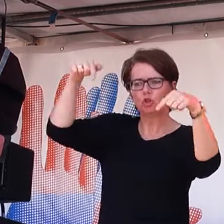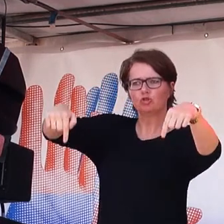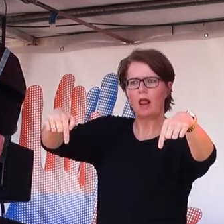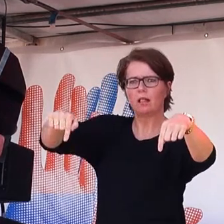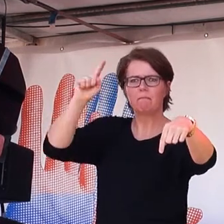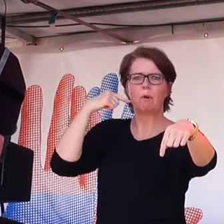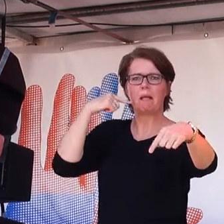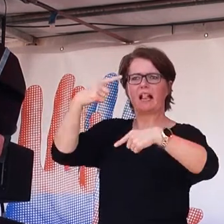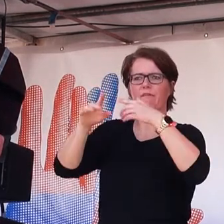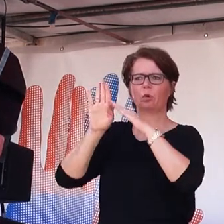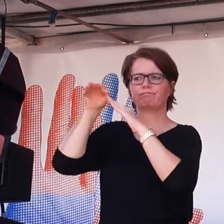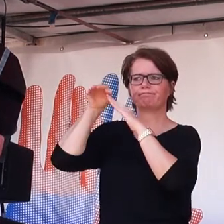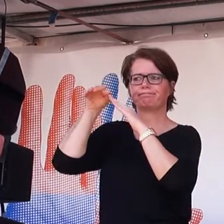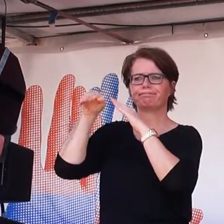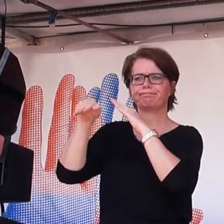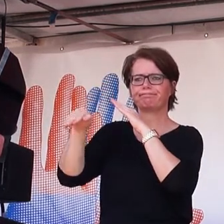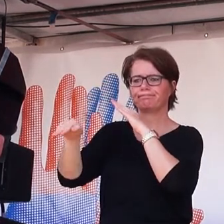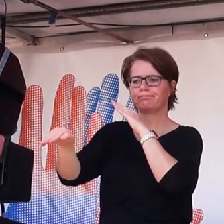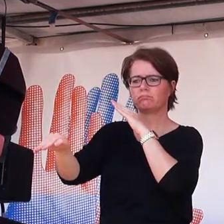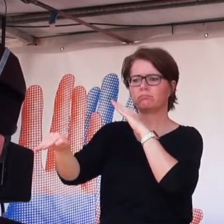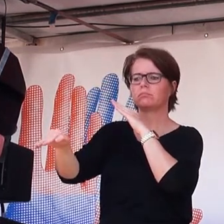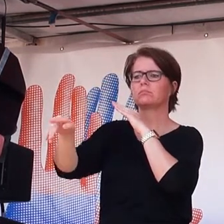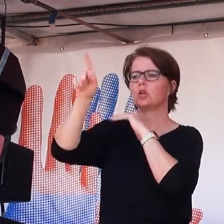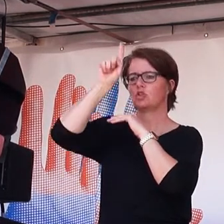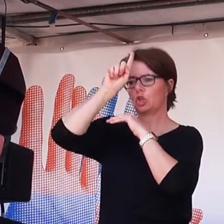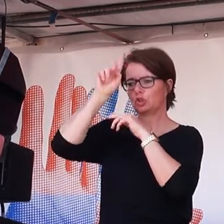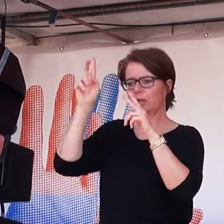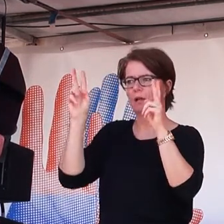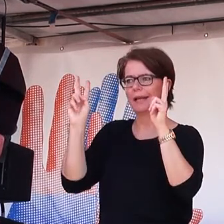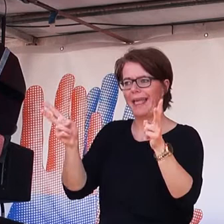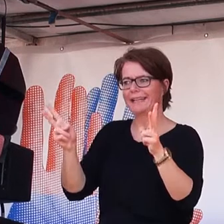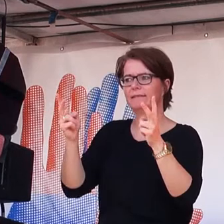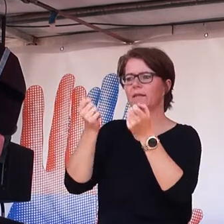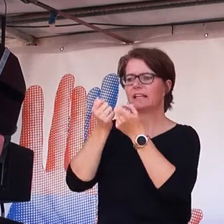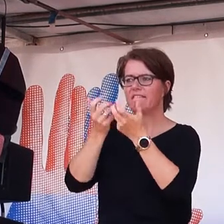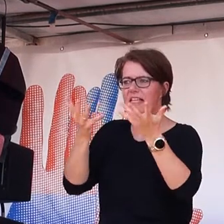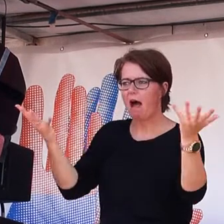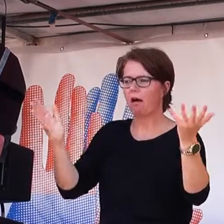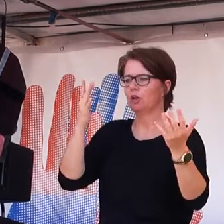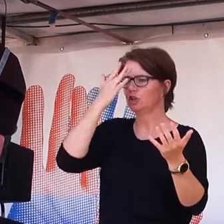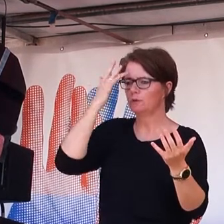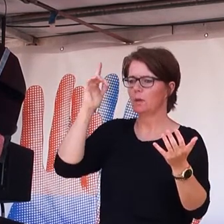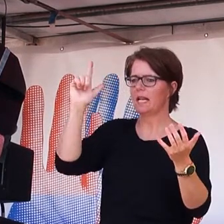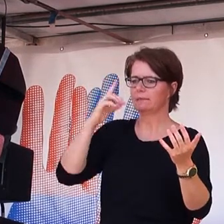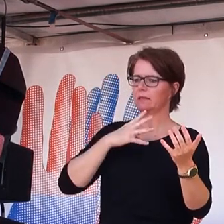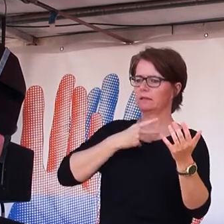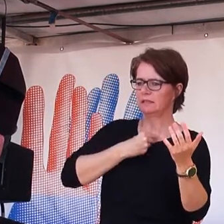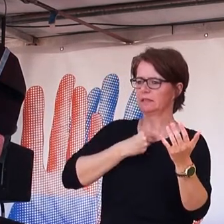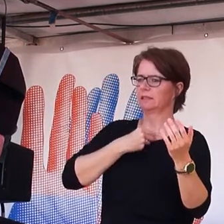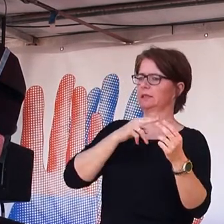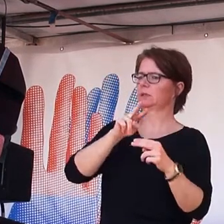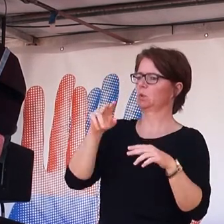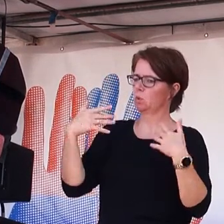von Lesben, Schwulen, Trans- und Intermenschen? Die AfD hat vor wenigen Tagen im Deutschen Bundestag